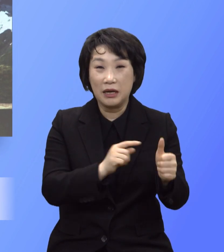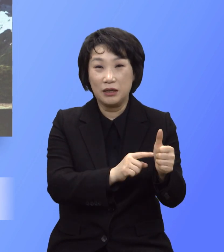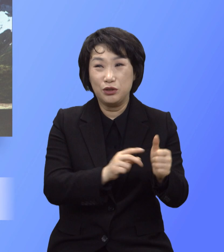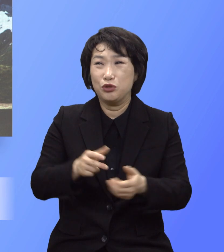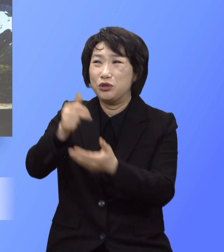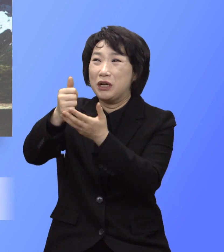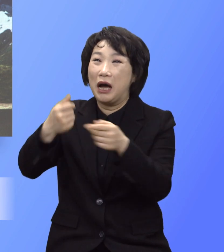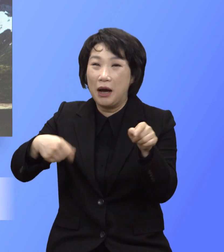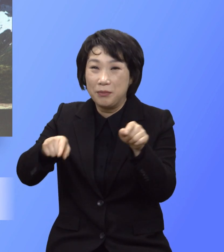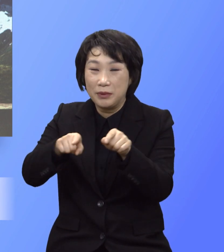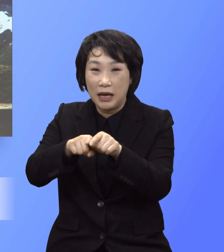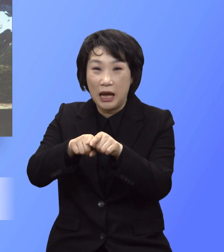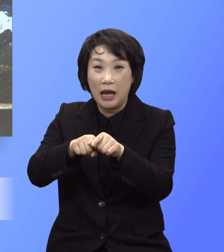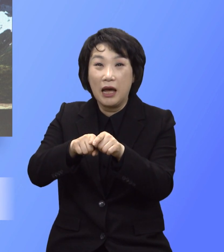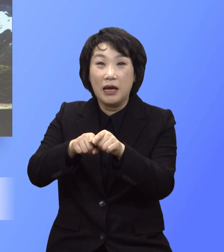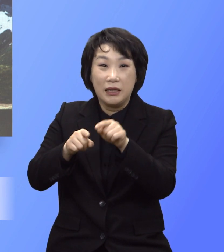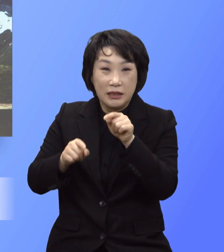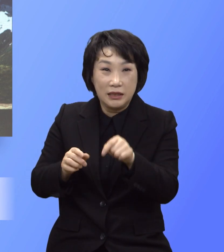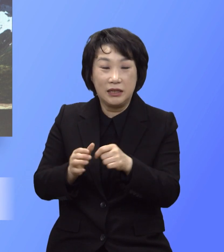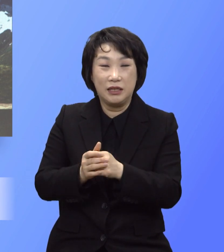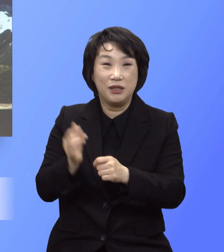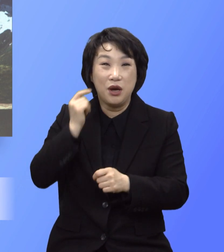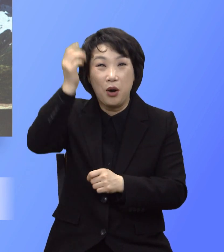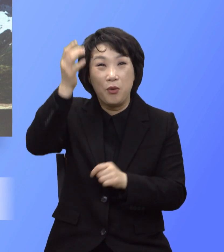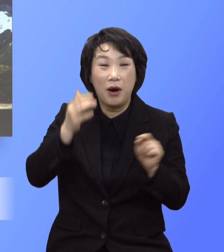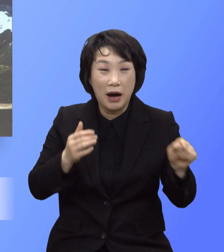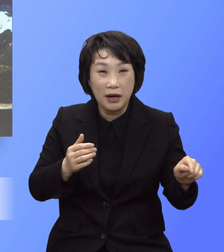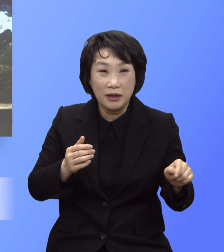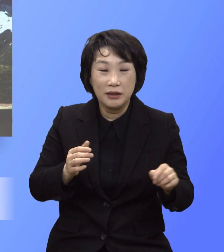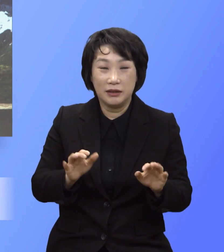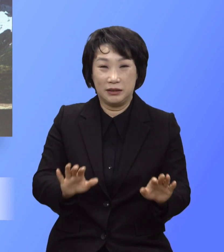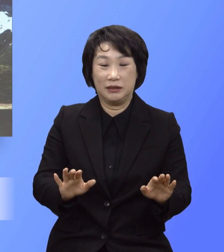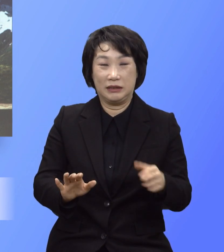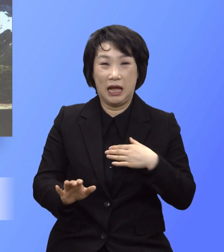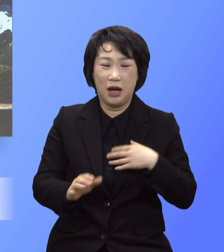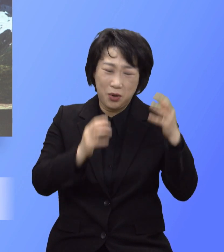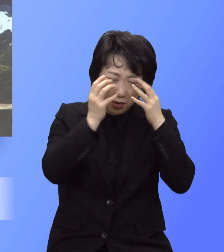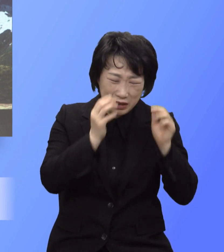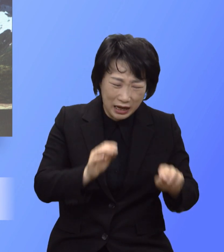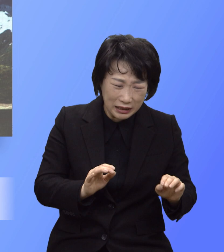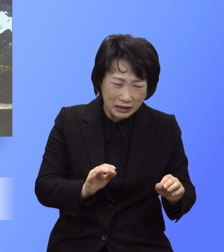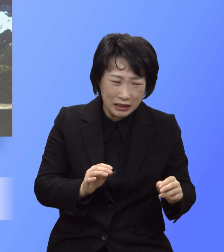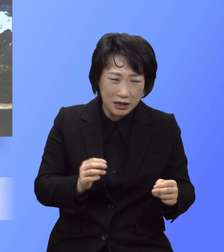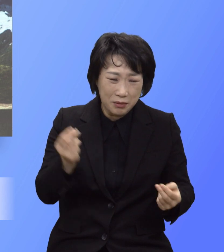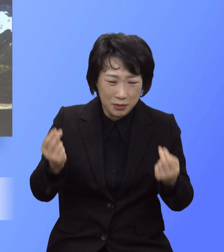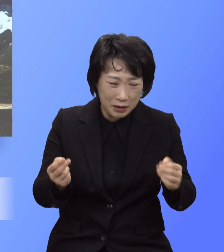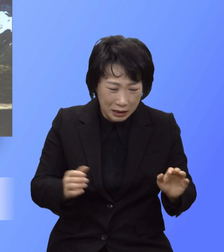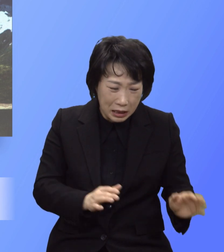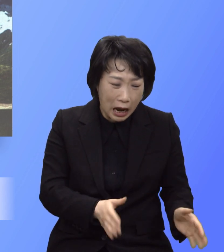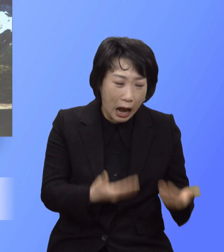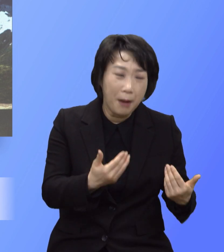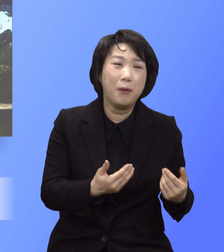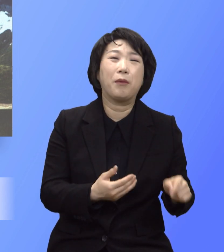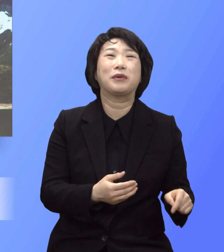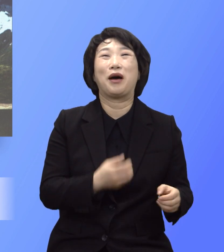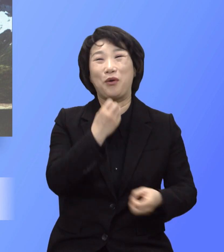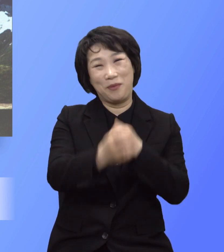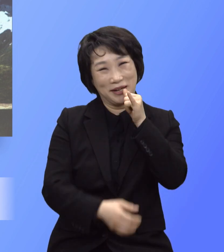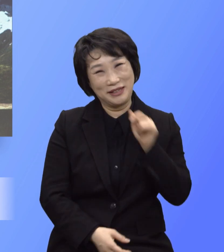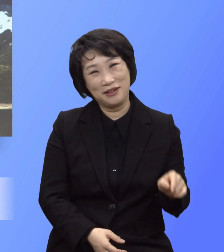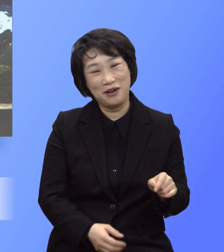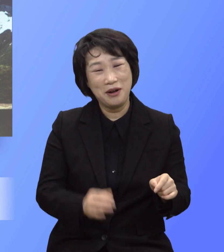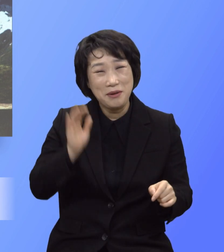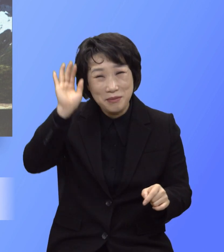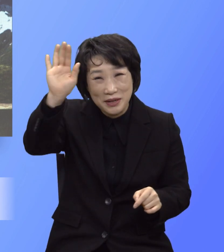주님과 더불어 함께한 이 영광, 자기가 당하는 고난은 경하다는 거요.